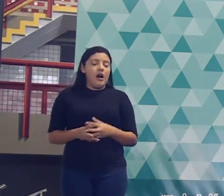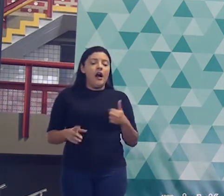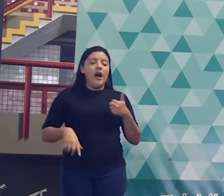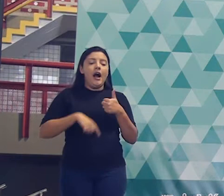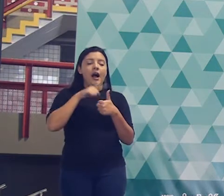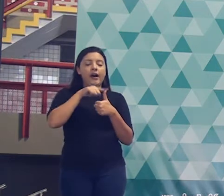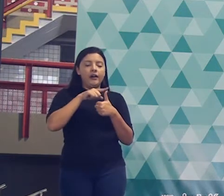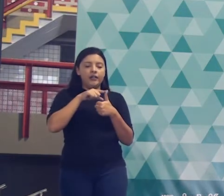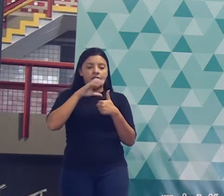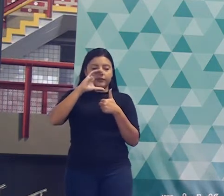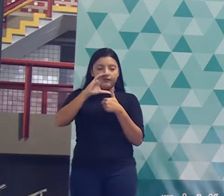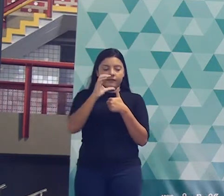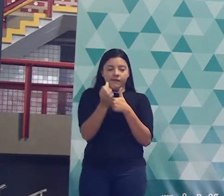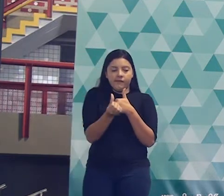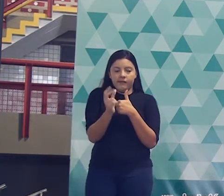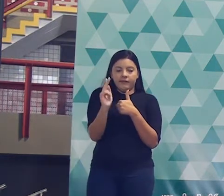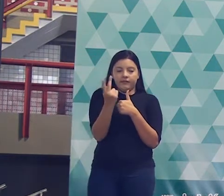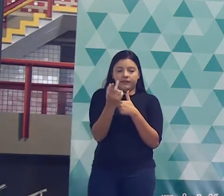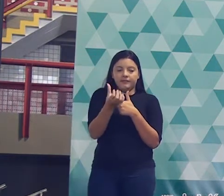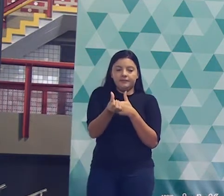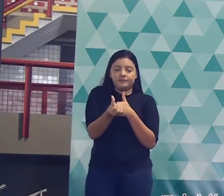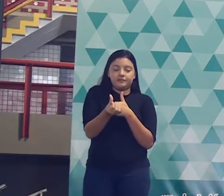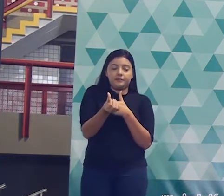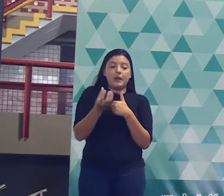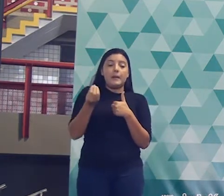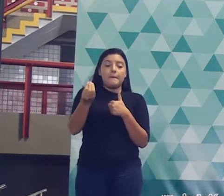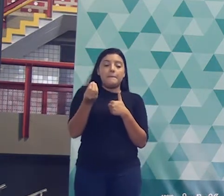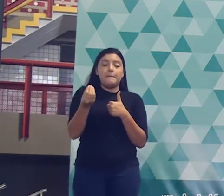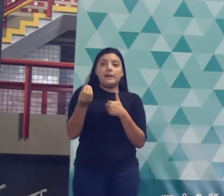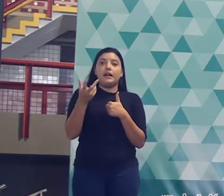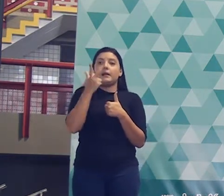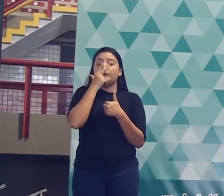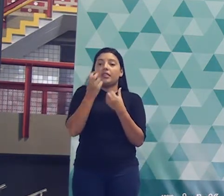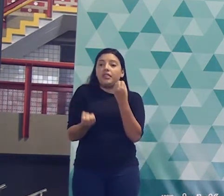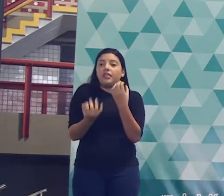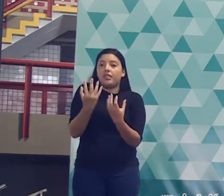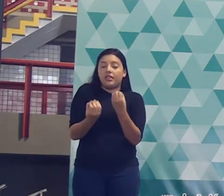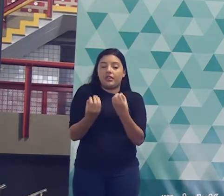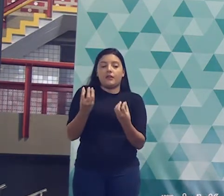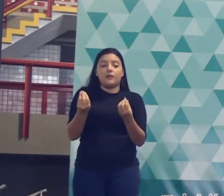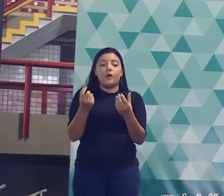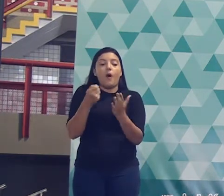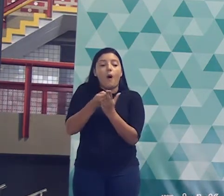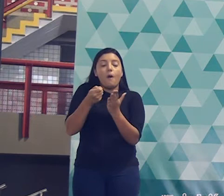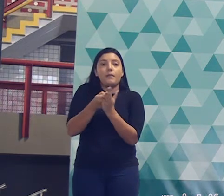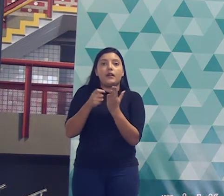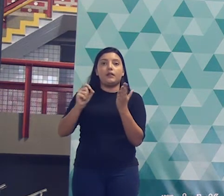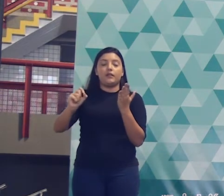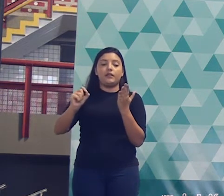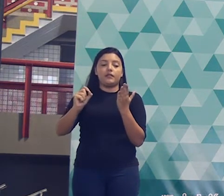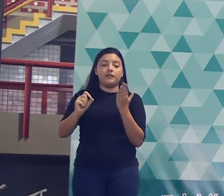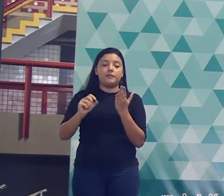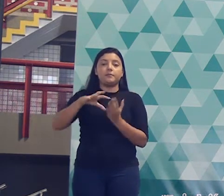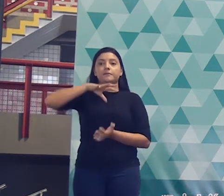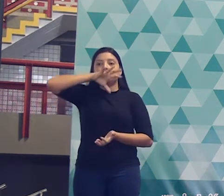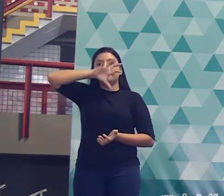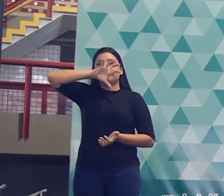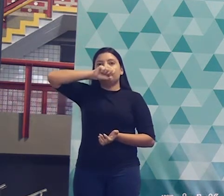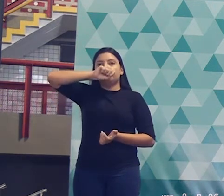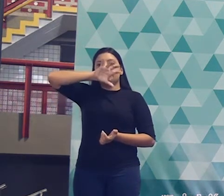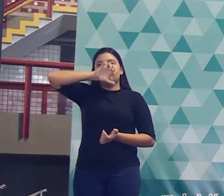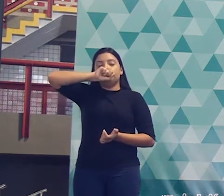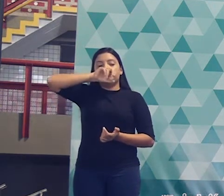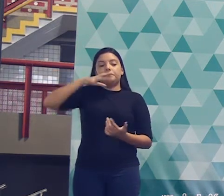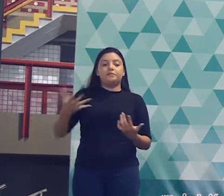ó, C6H6. Para ter combustão, para ter queima, obrigatoriamente eu preciso de oxigênio.